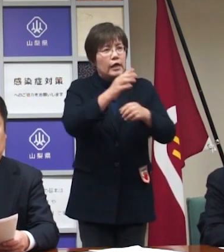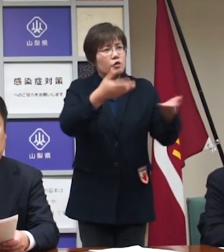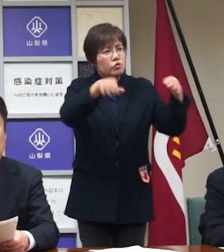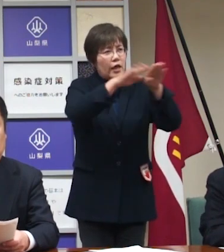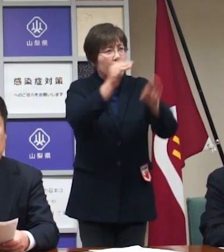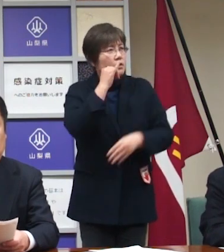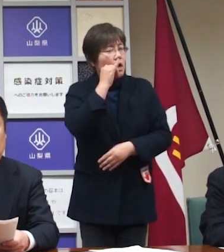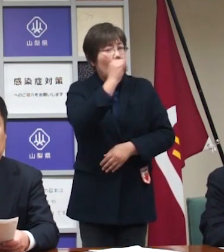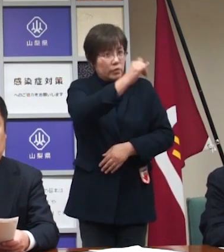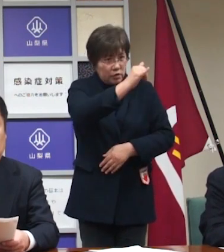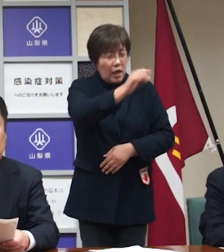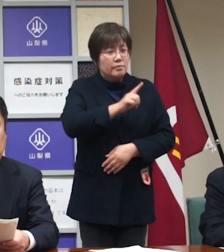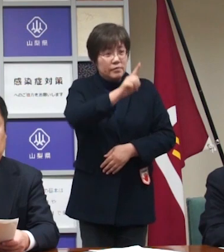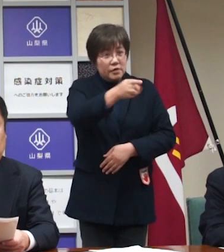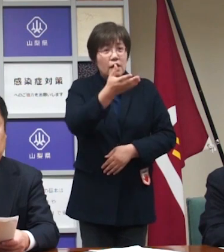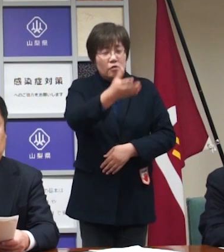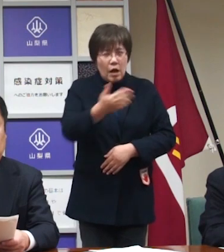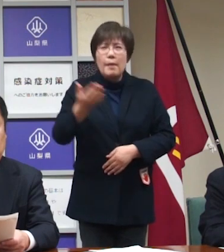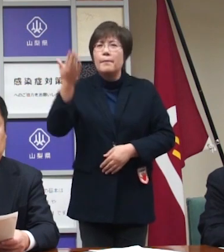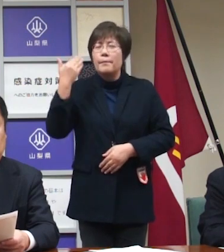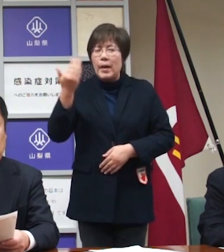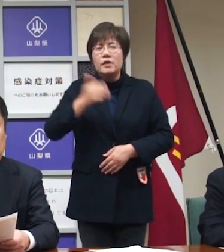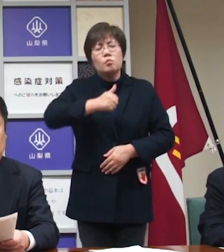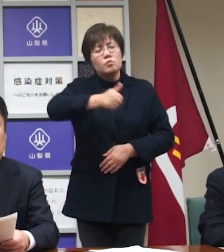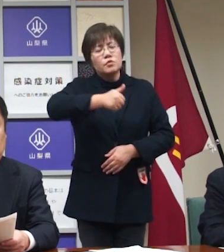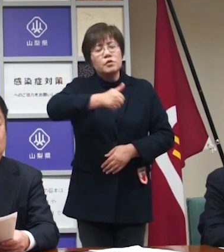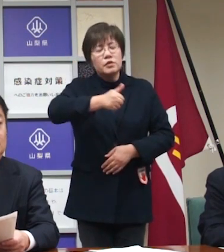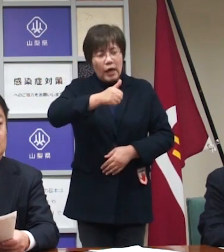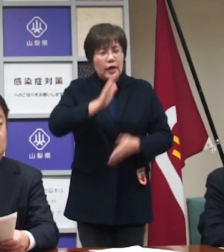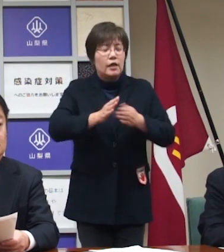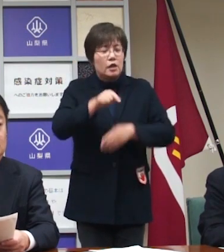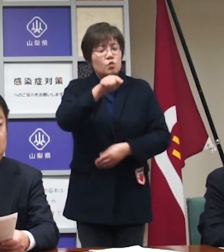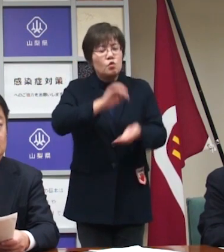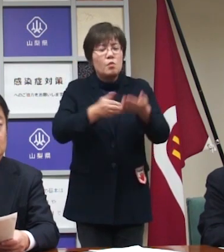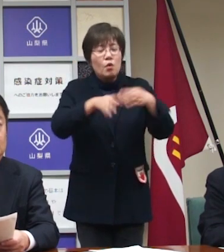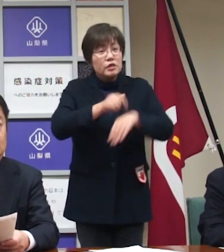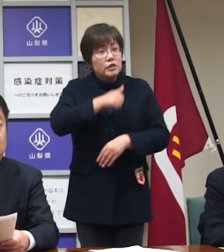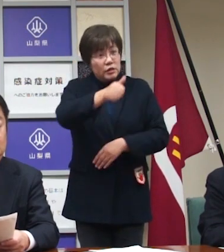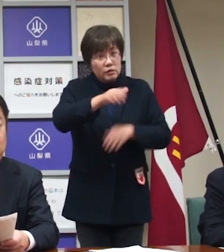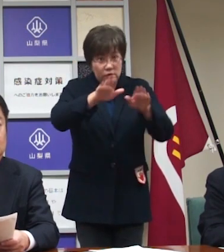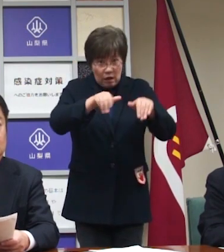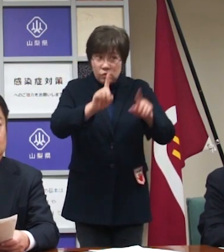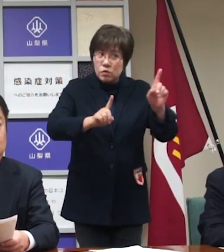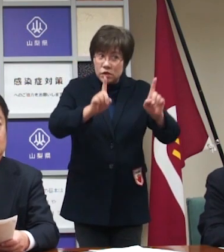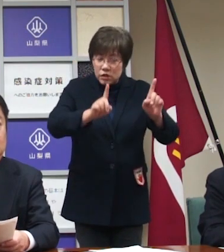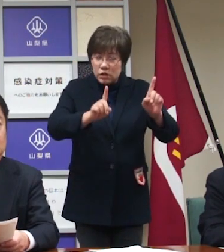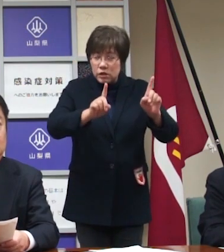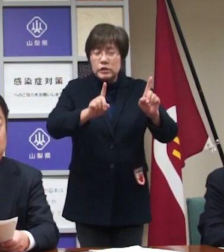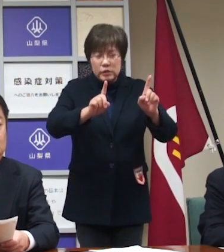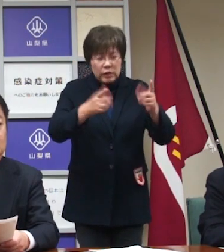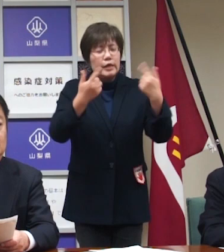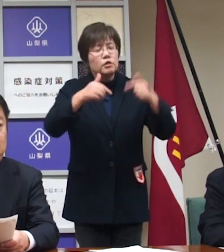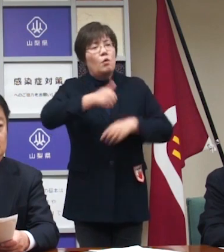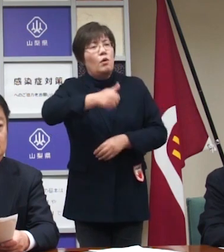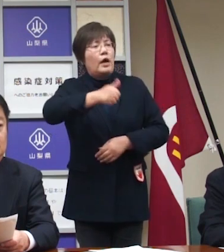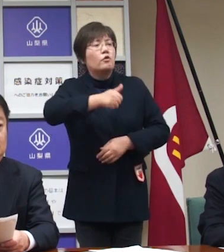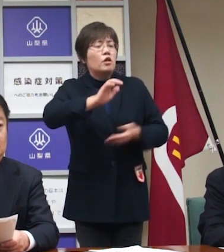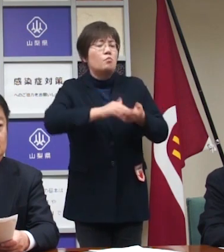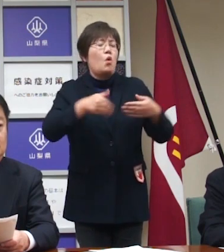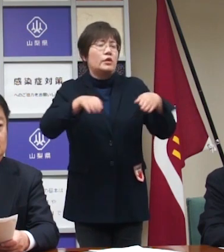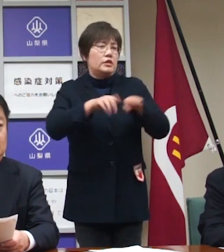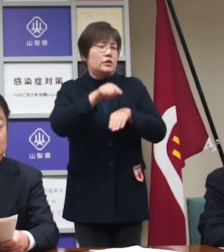ているのか、以前にかかっているから再びここにもう一回かかったのかどうでしょう か。かかりつけ医として受診をしています